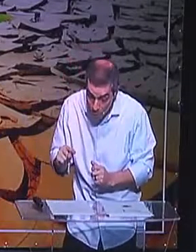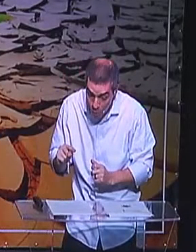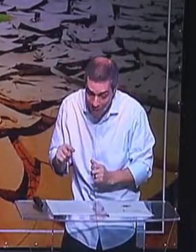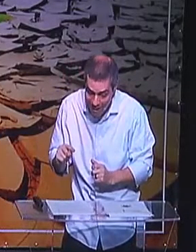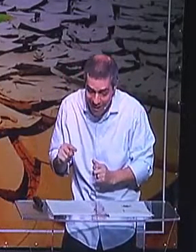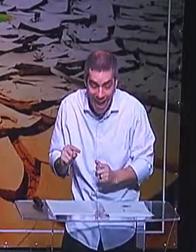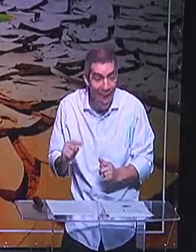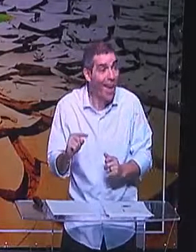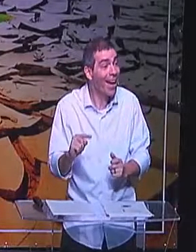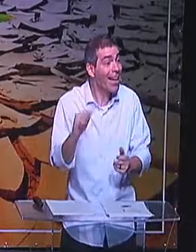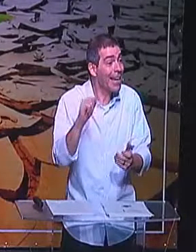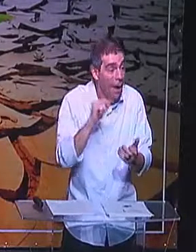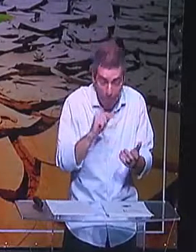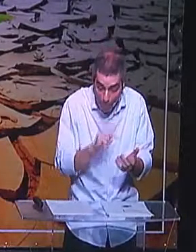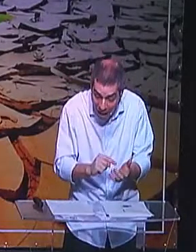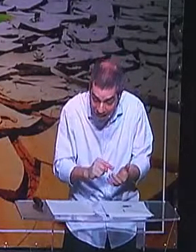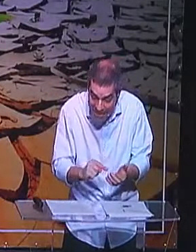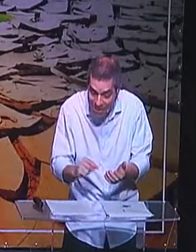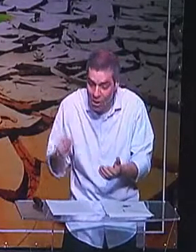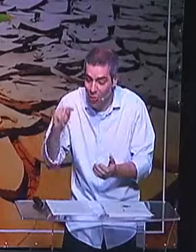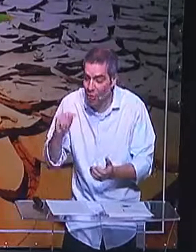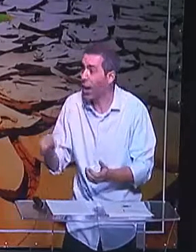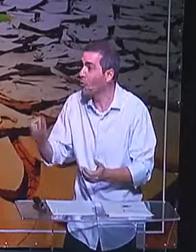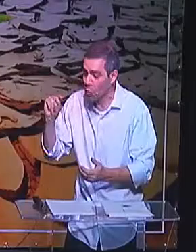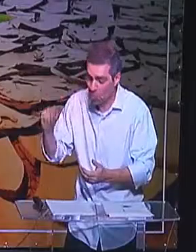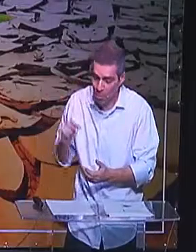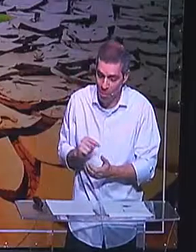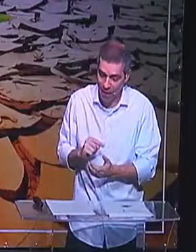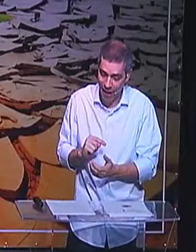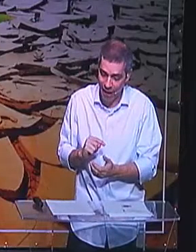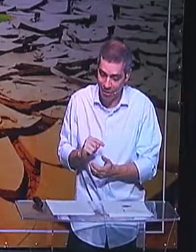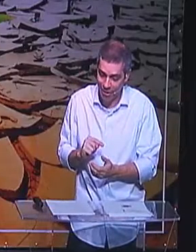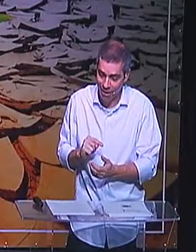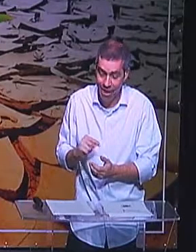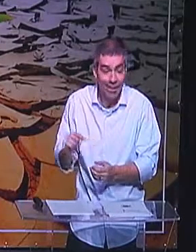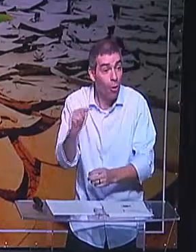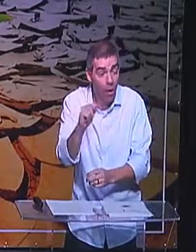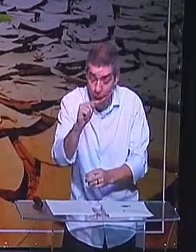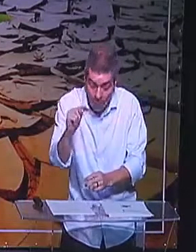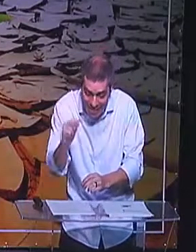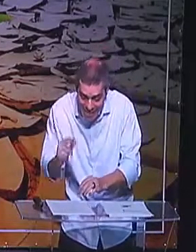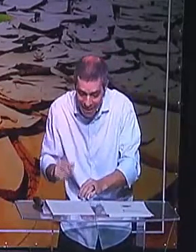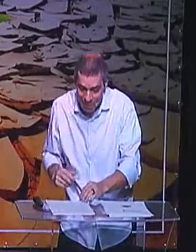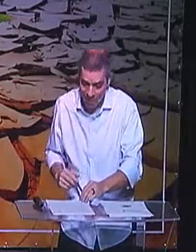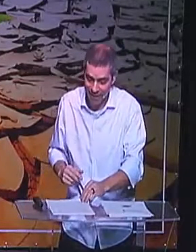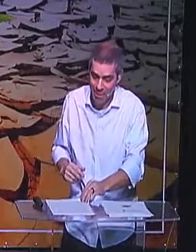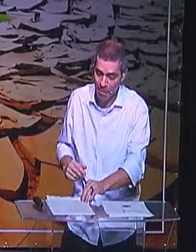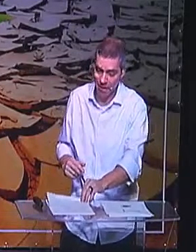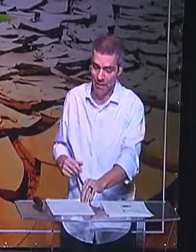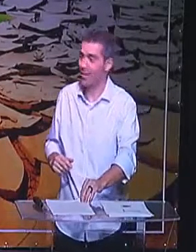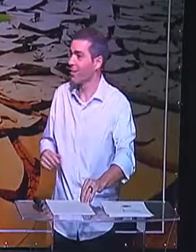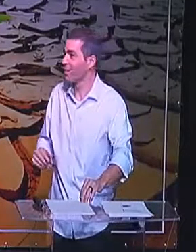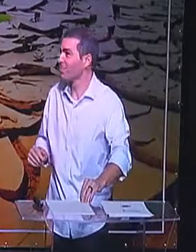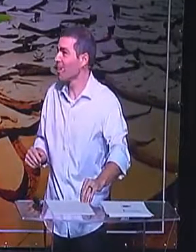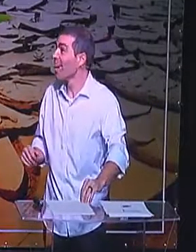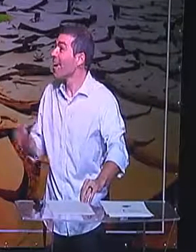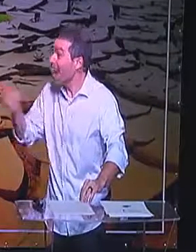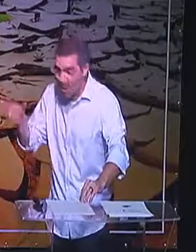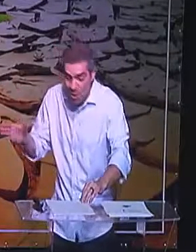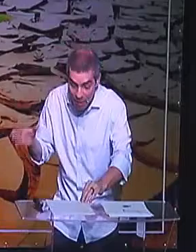boa ela é incapaz de vibrar o domínio do pecado não capacita para ter esperança